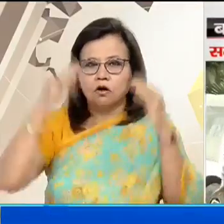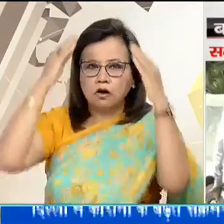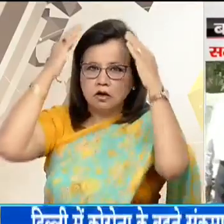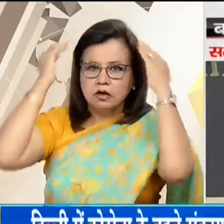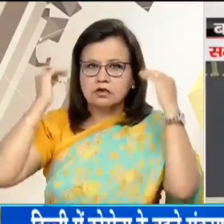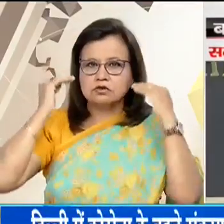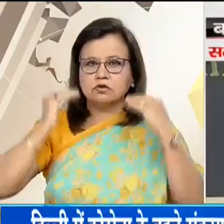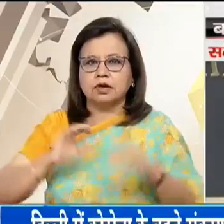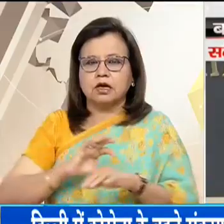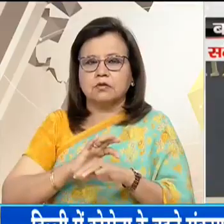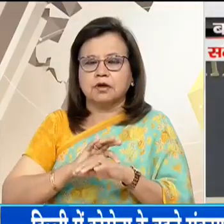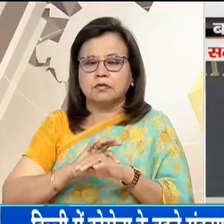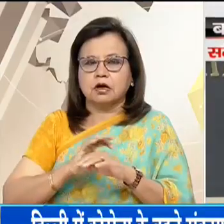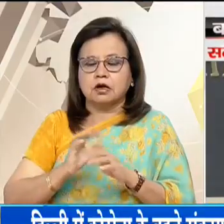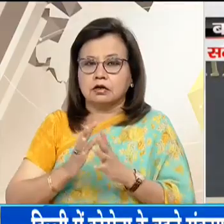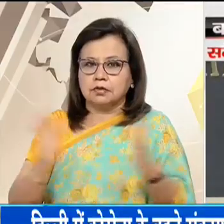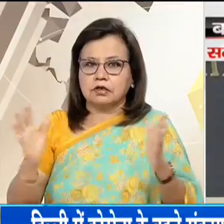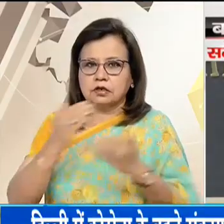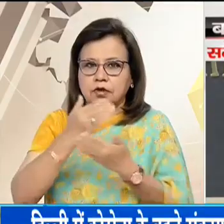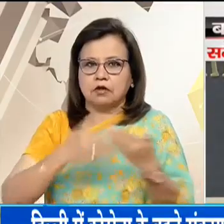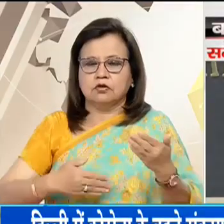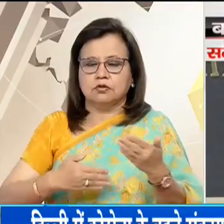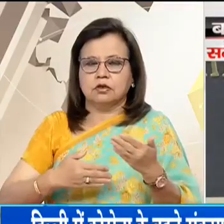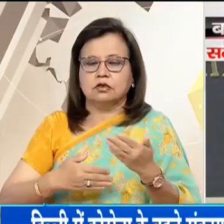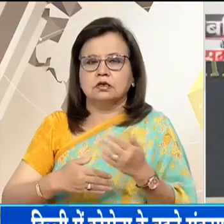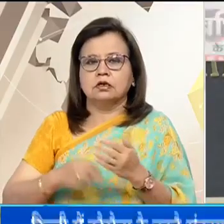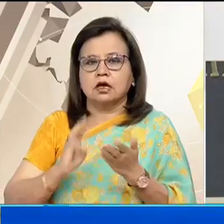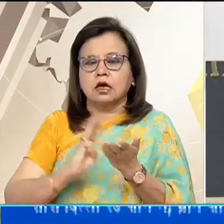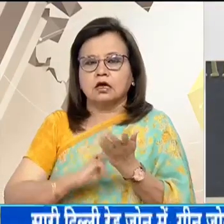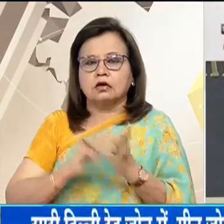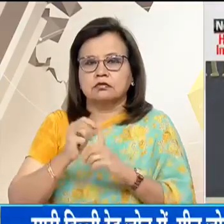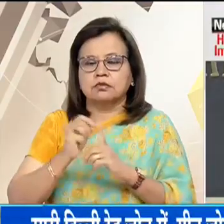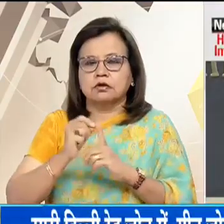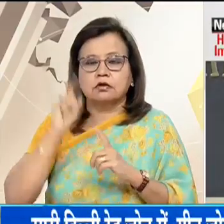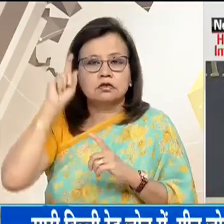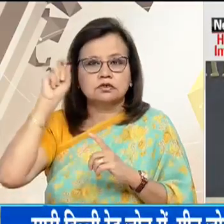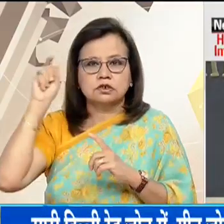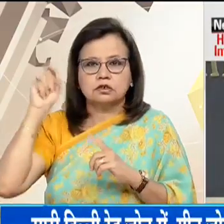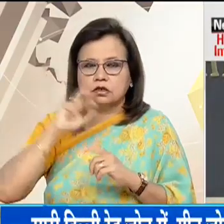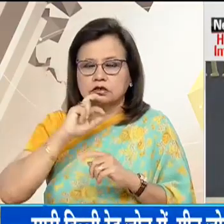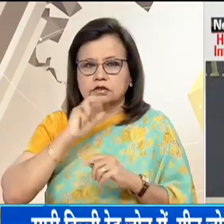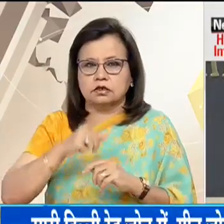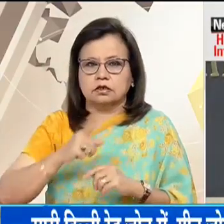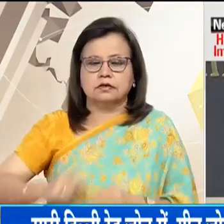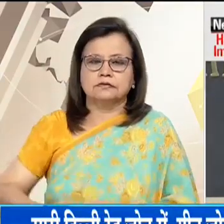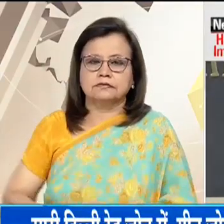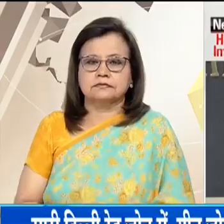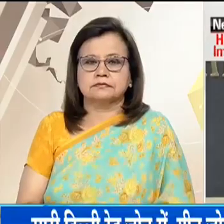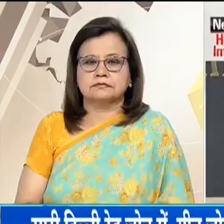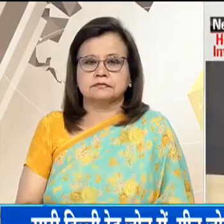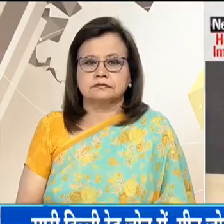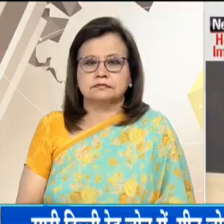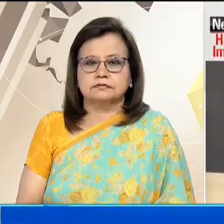और नर्सेज में संक्रमन के बढ़ते मामलों पर भी स्वास्थ मंत्री ने चिंता जदाई है